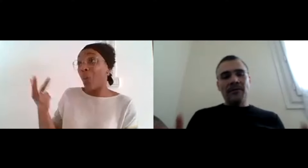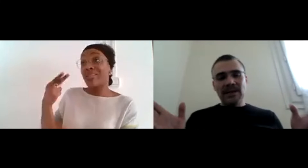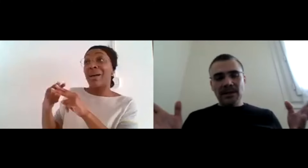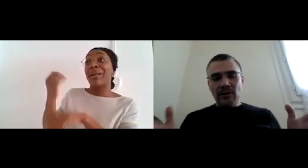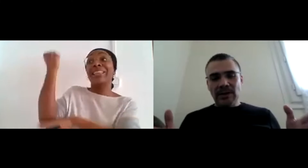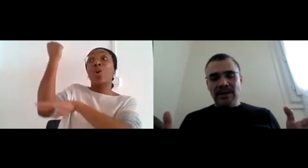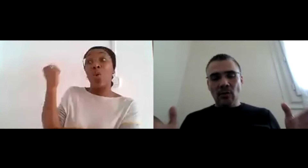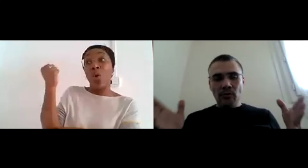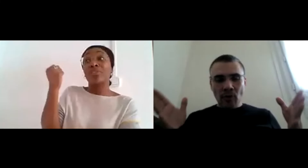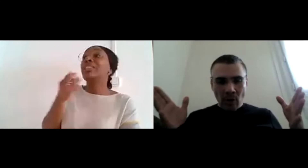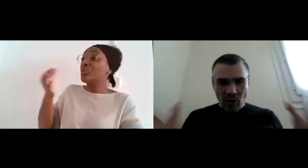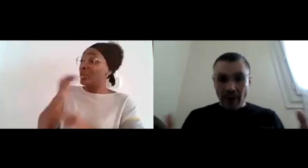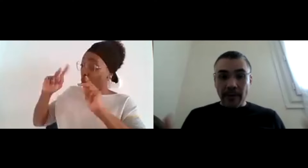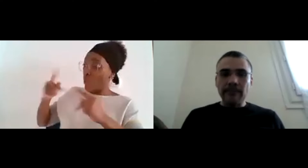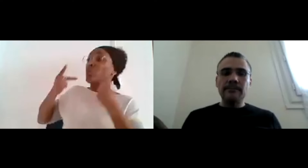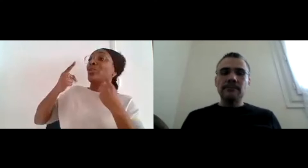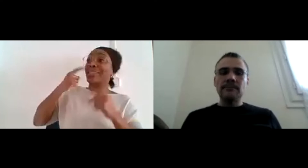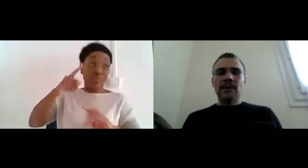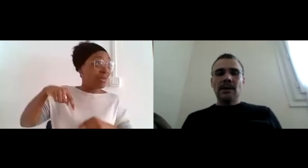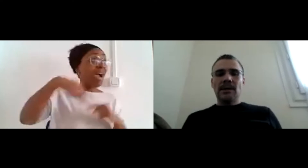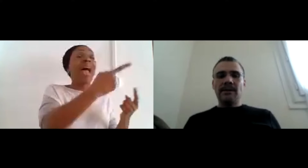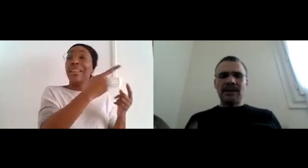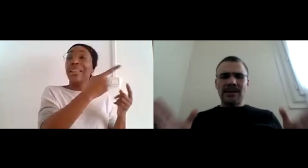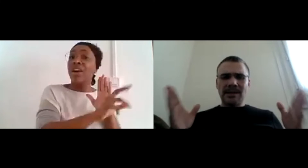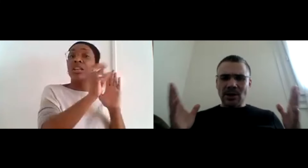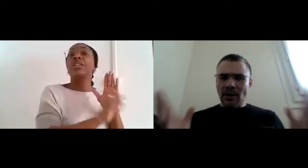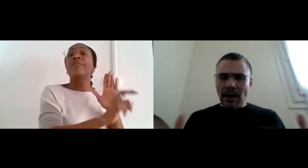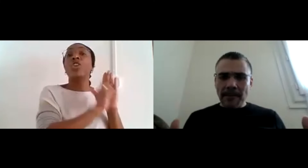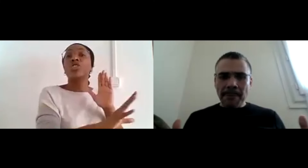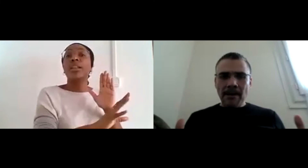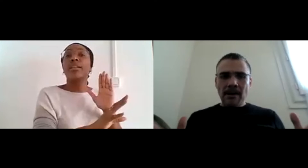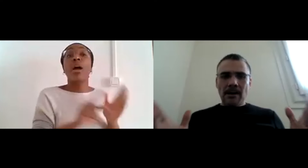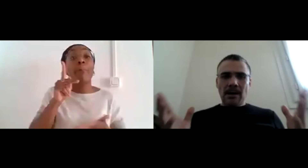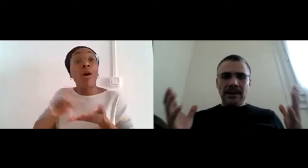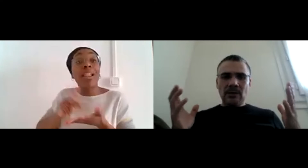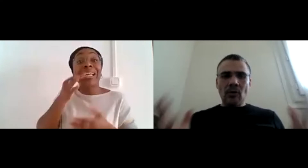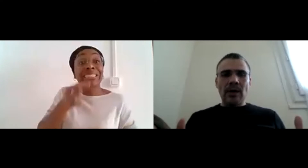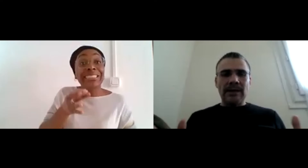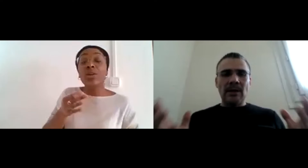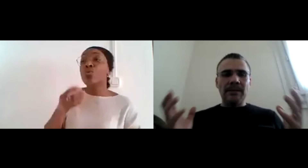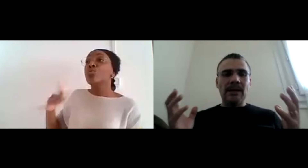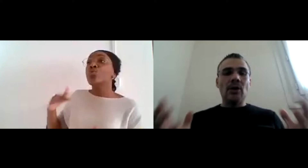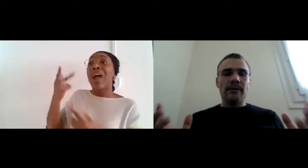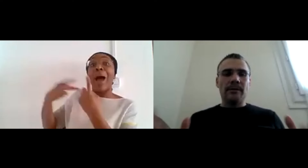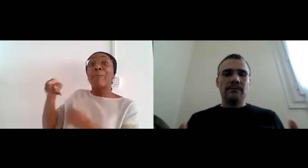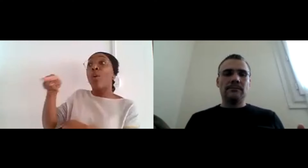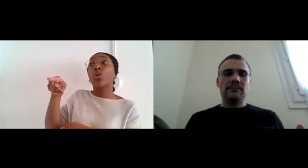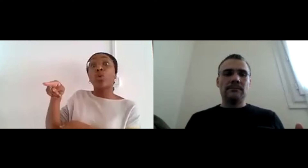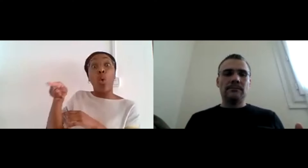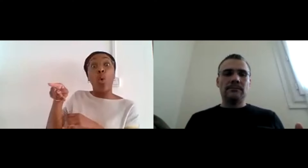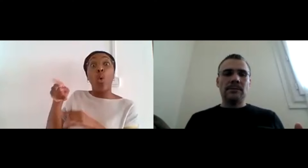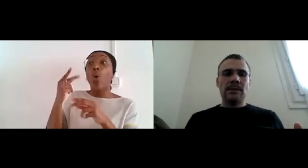en fait, il va utiliser le mot de colonne. Il va dire, ces gens-là, ils sont regardés comme des colonnes.